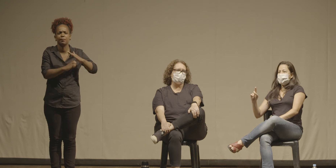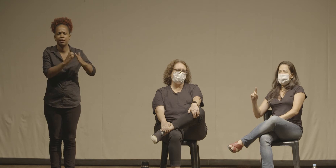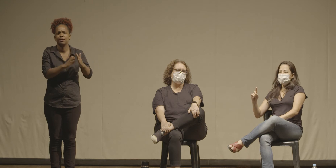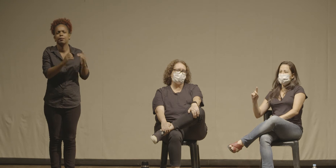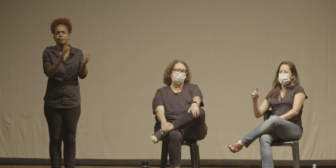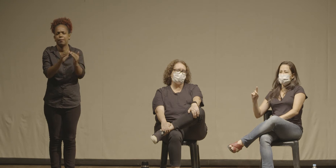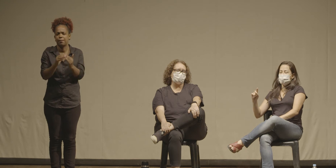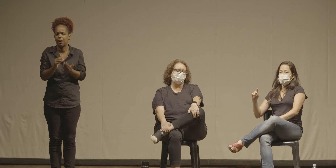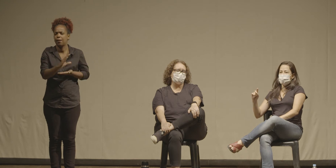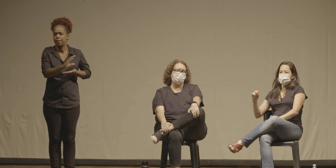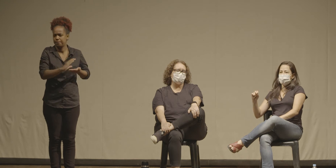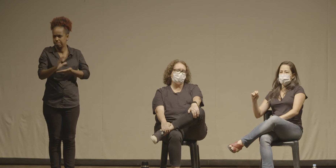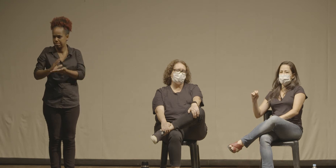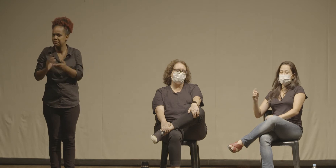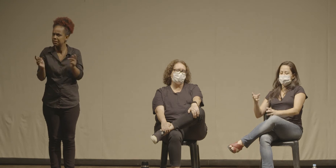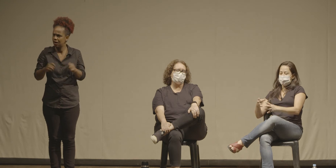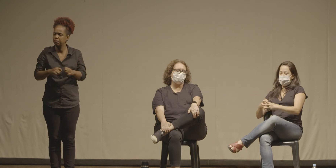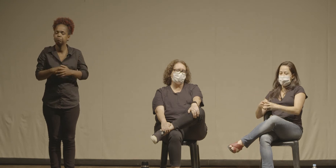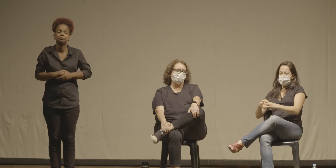eu faço um